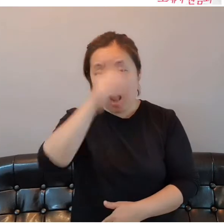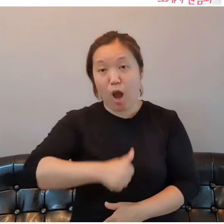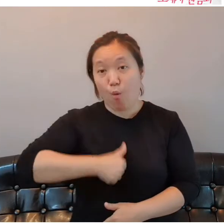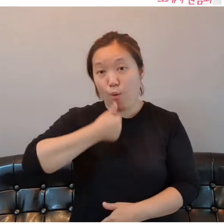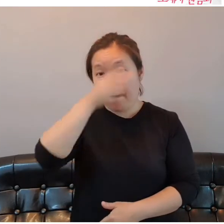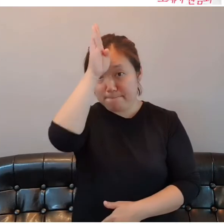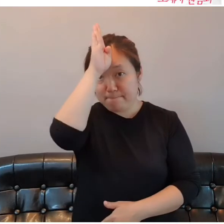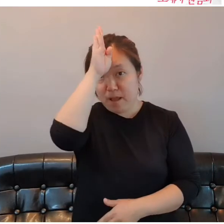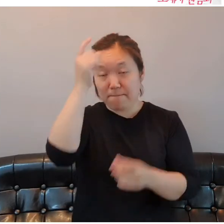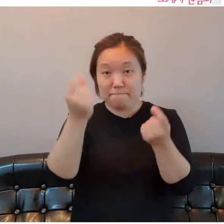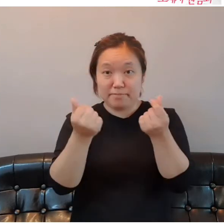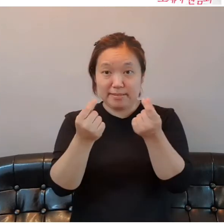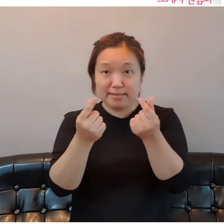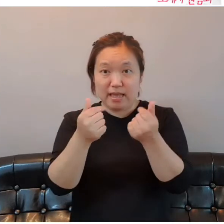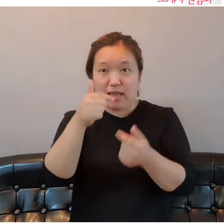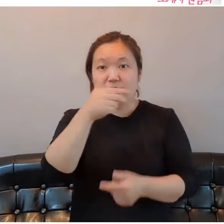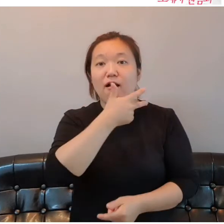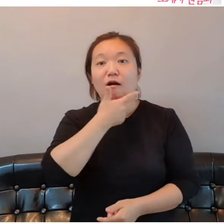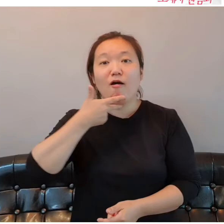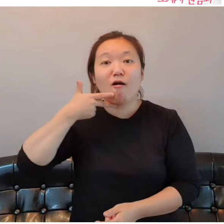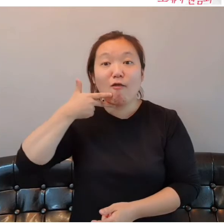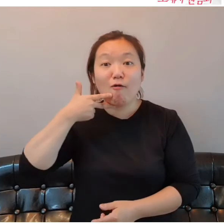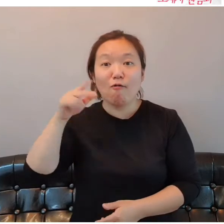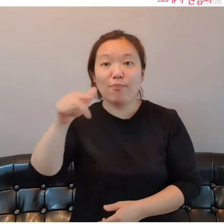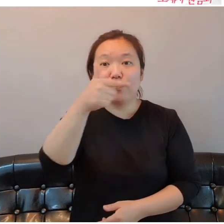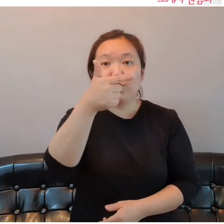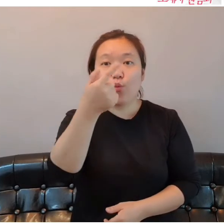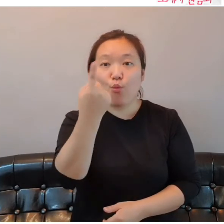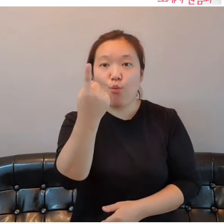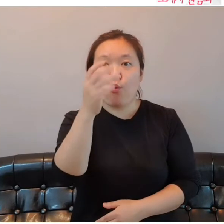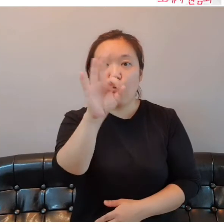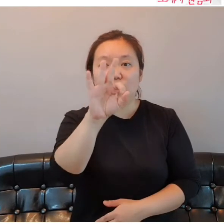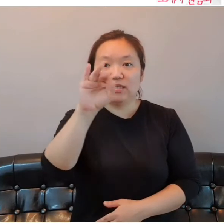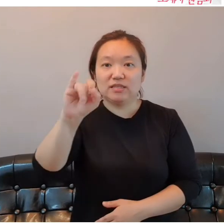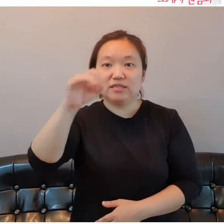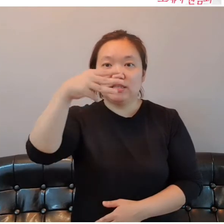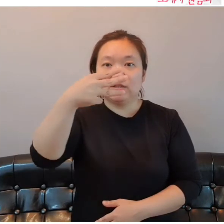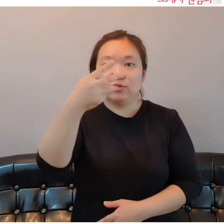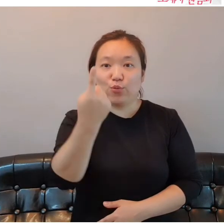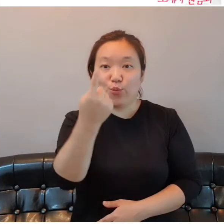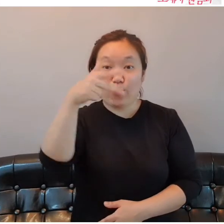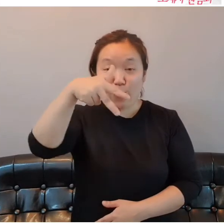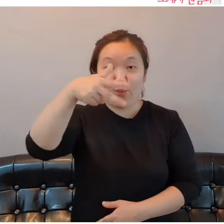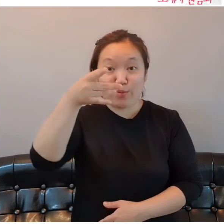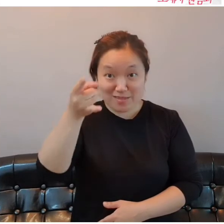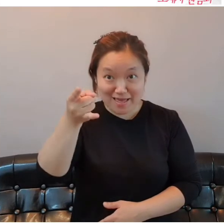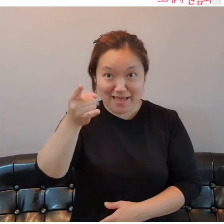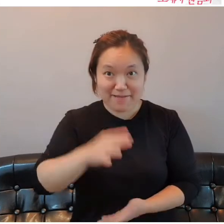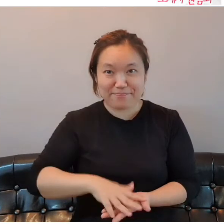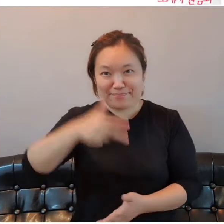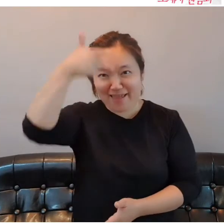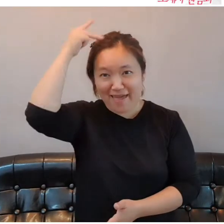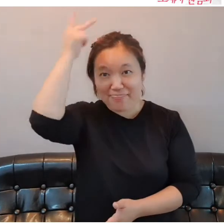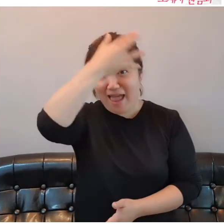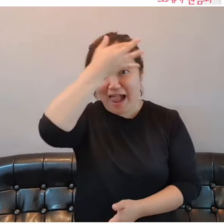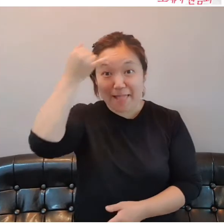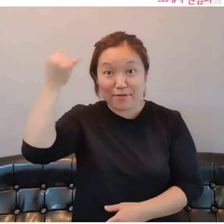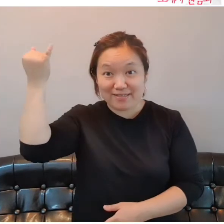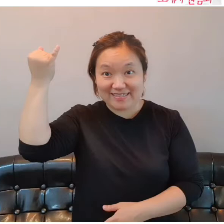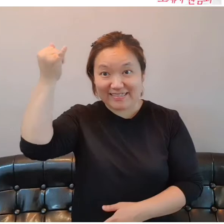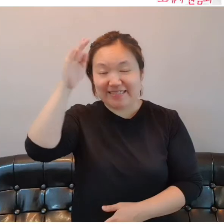하면 노이로제예요. 옛날 할머니들이 많이 앓던 가슴앓이가